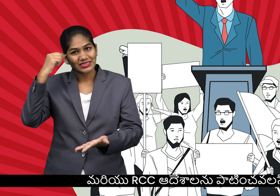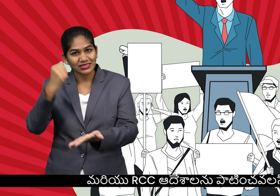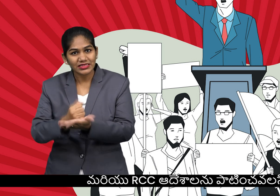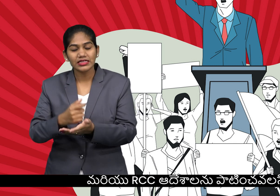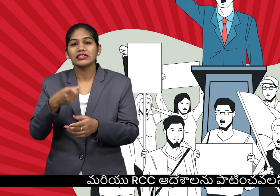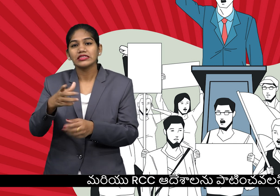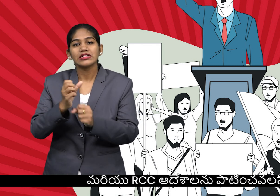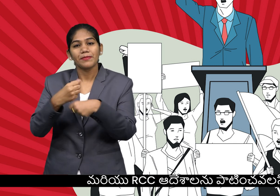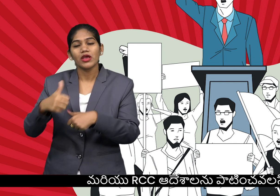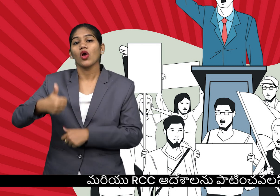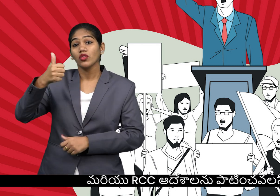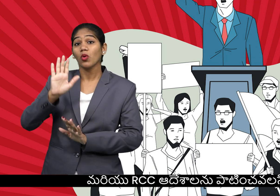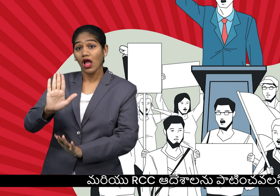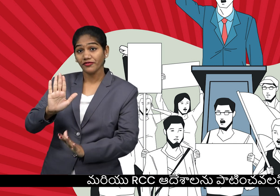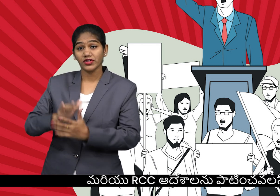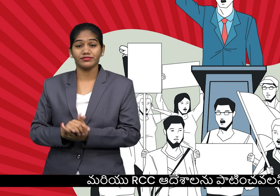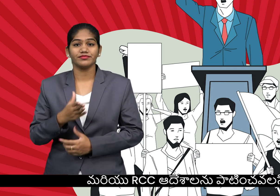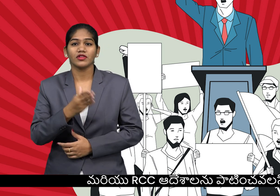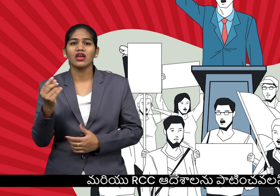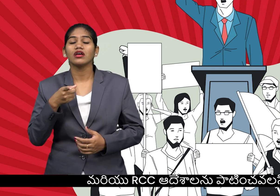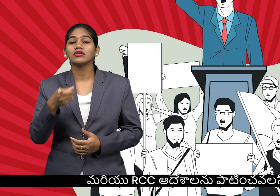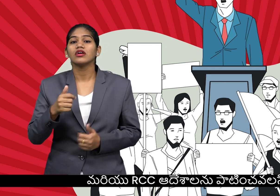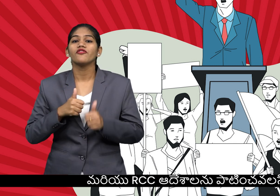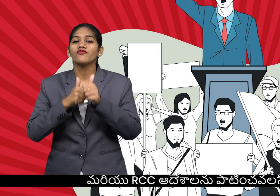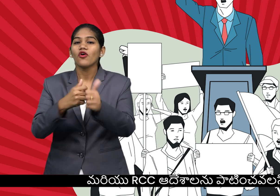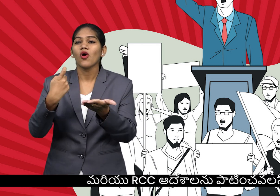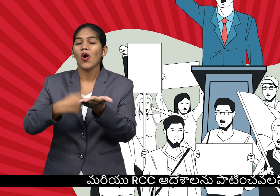ఆదేశాలను పాటించవలసి ఉంటుంది.